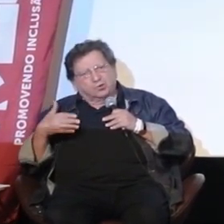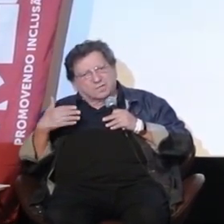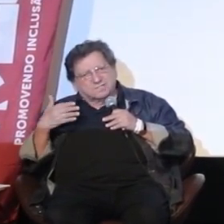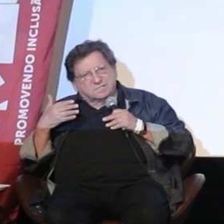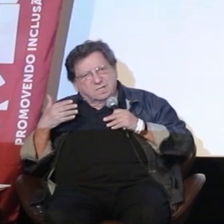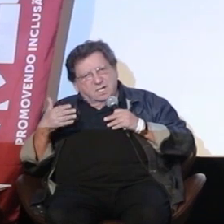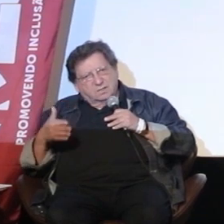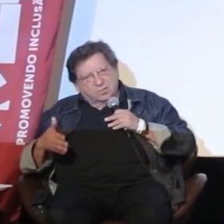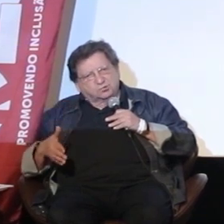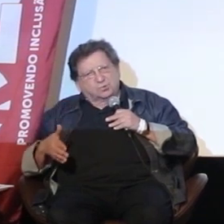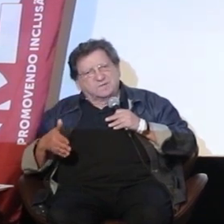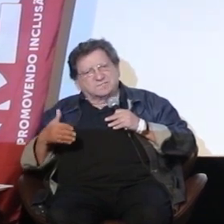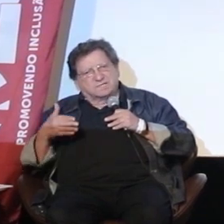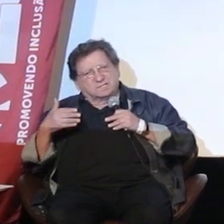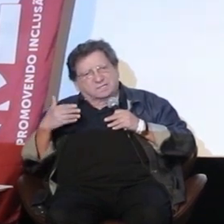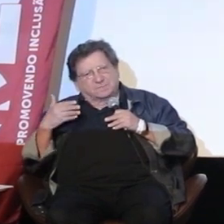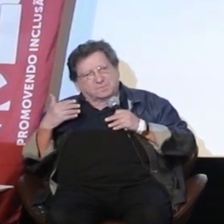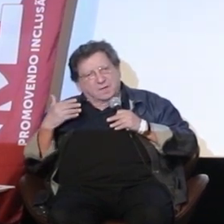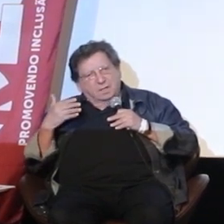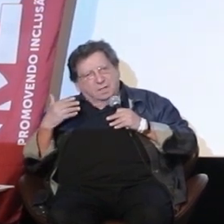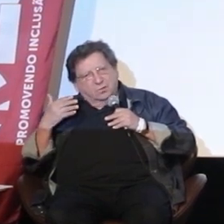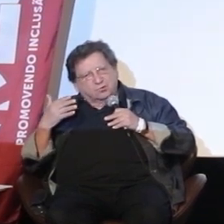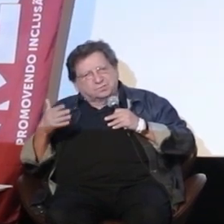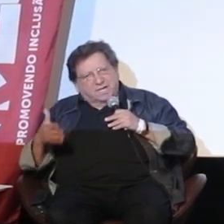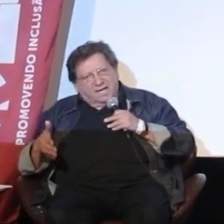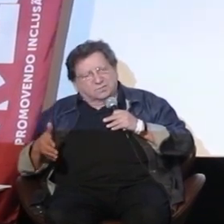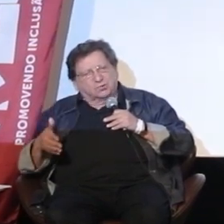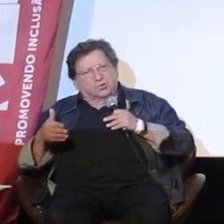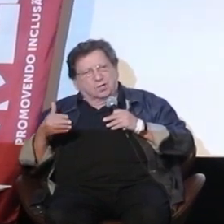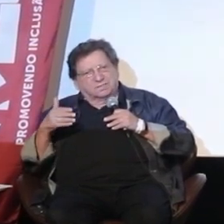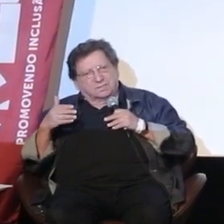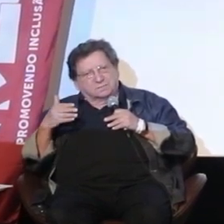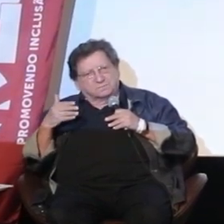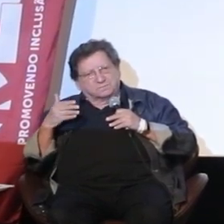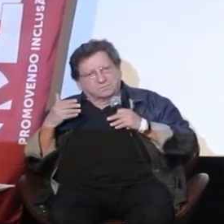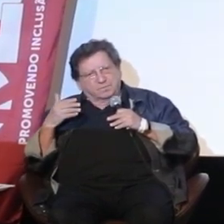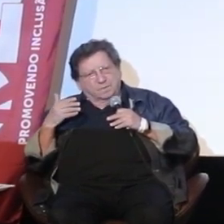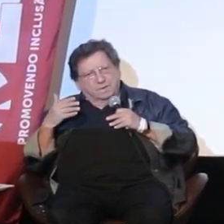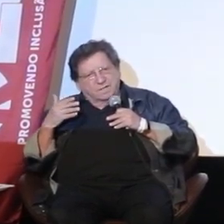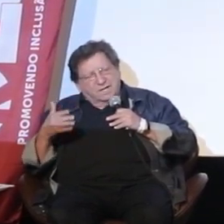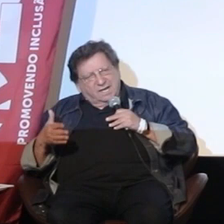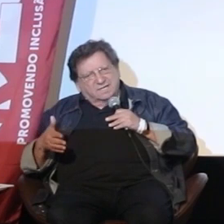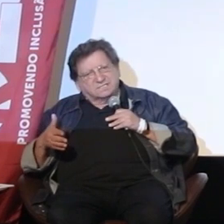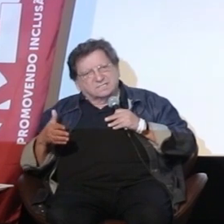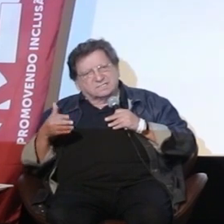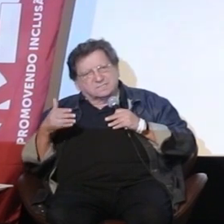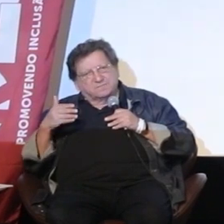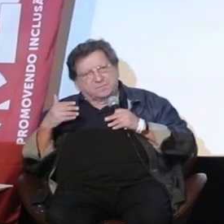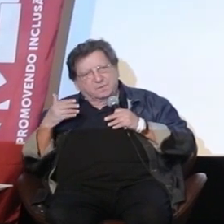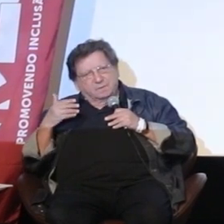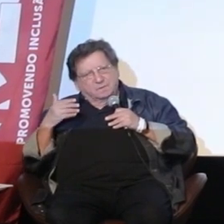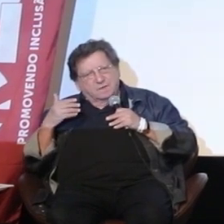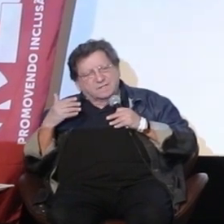Cláudio Tosi, Nilton Mesquita, Yutaka Toyota,